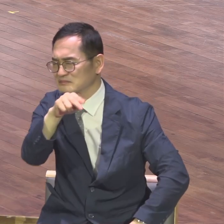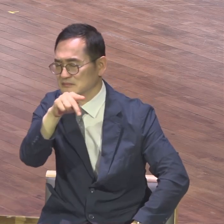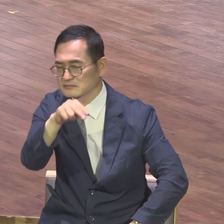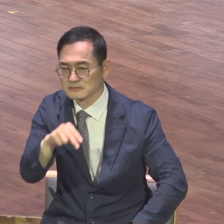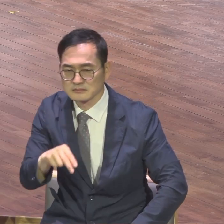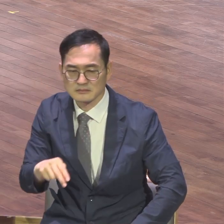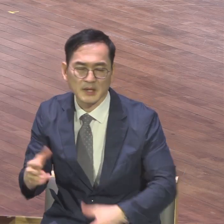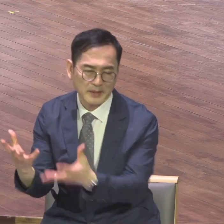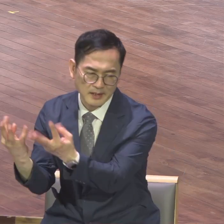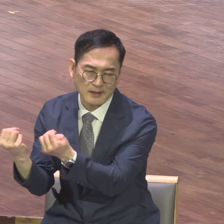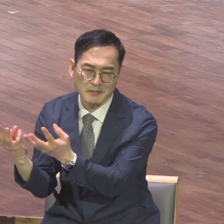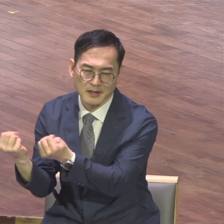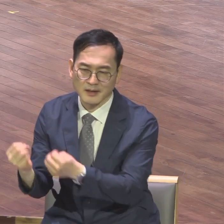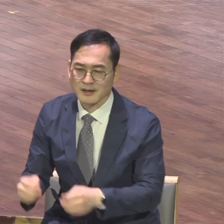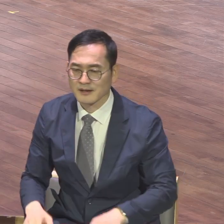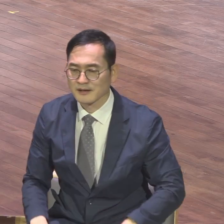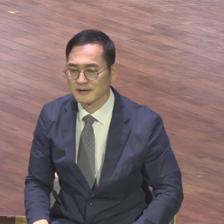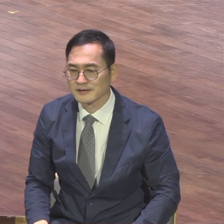만들어버려요.